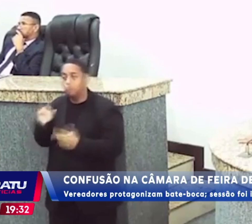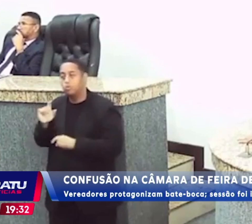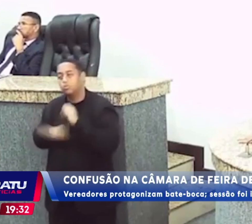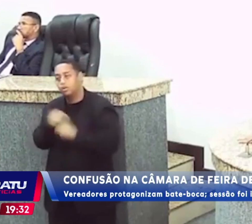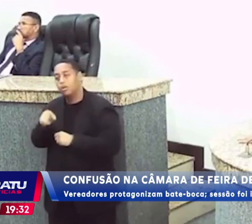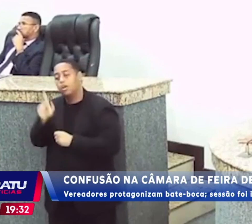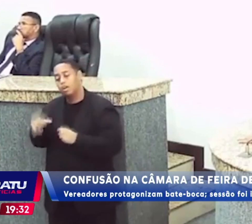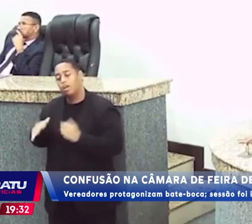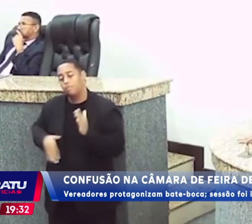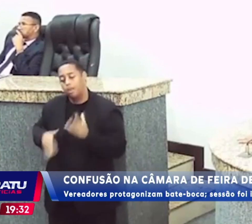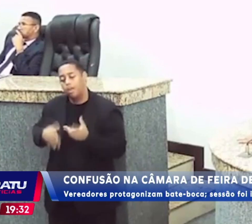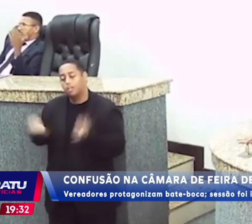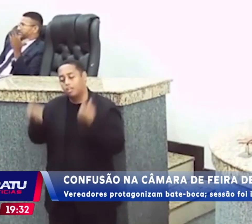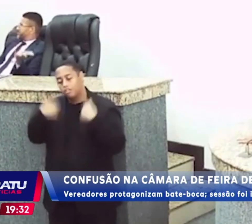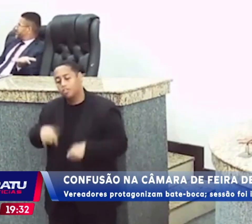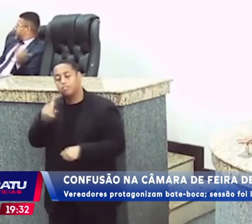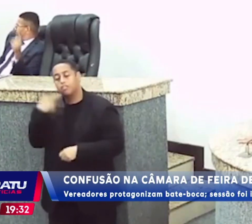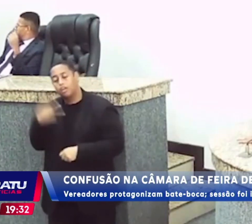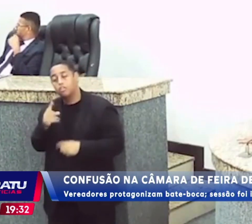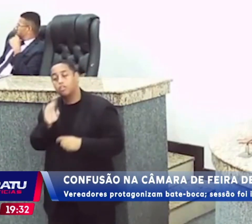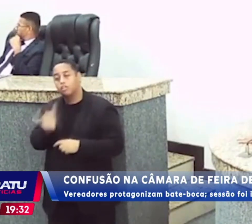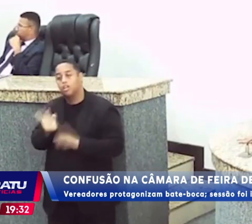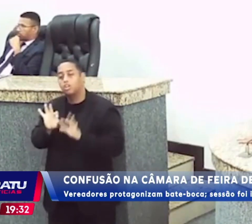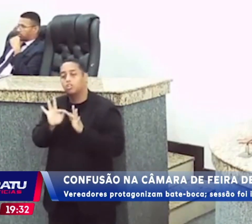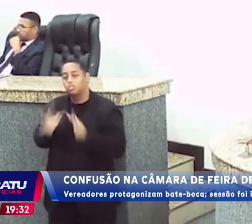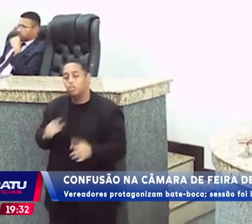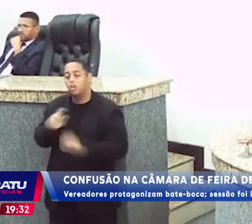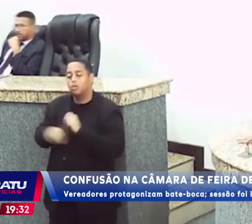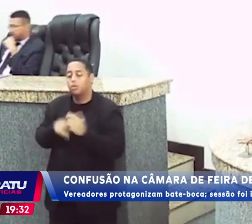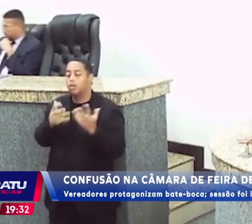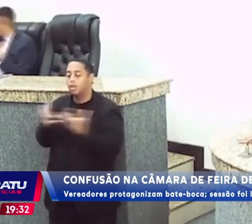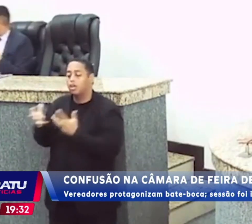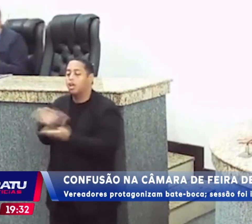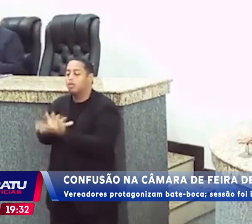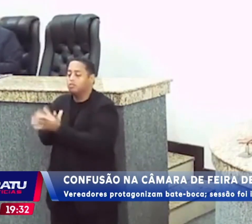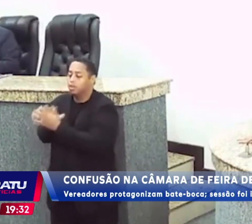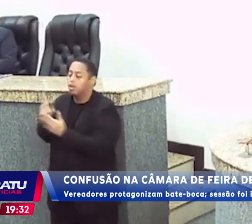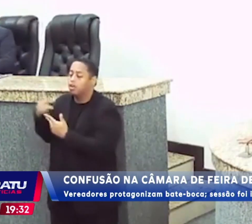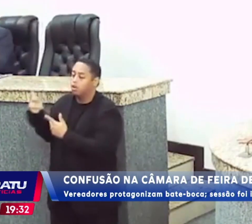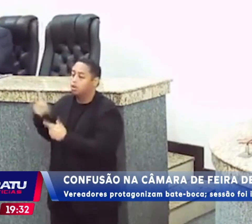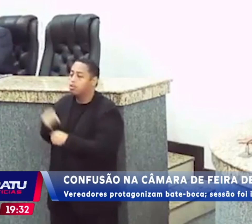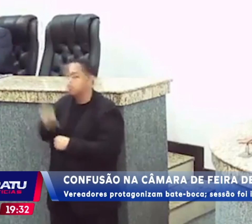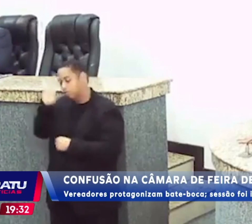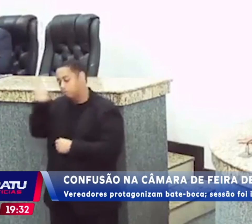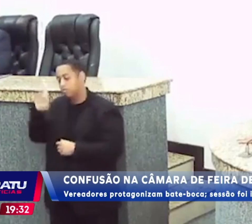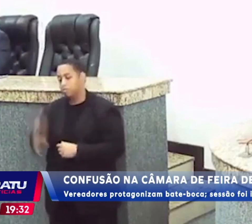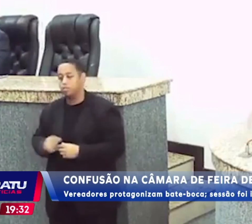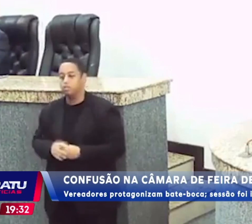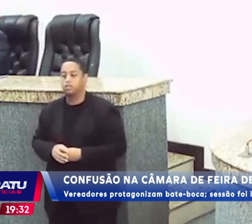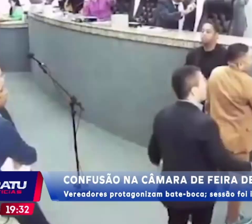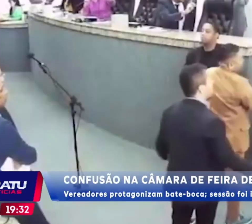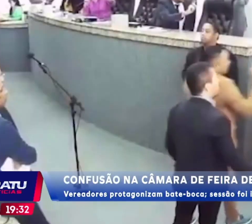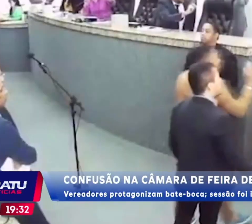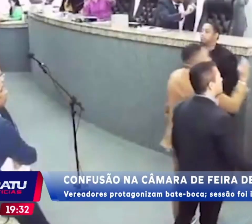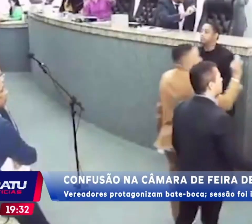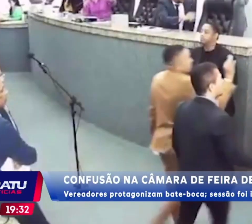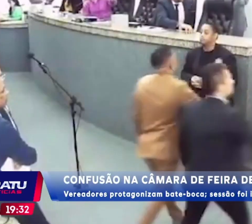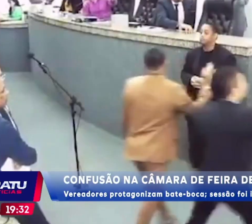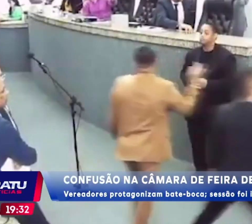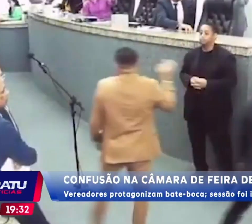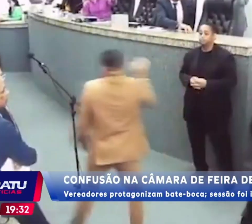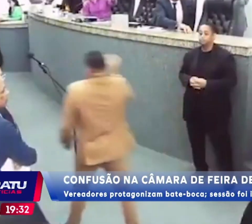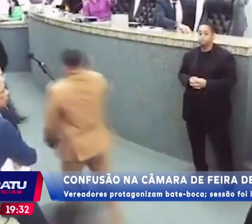parlamentares são abre aspas moleques travestidos de vereadores alguns vereadores como Galeguinho do PSB Pedro